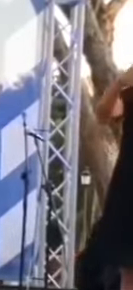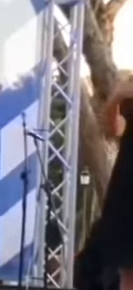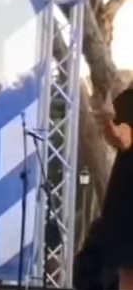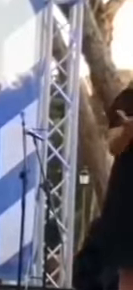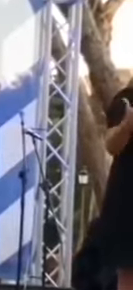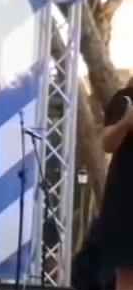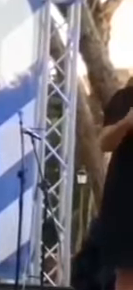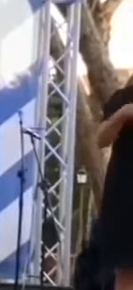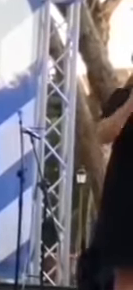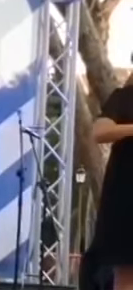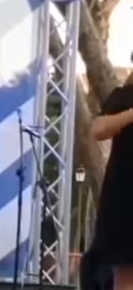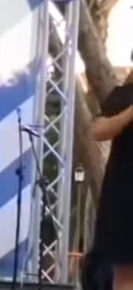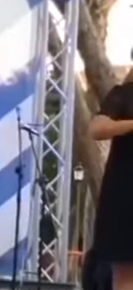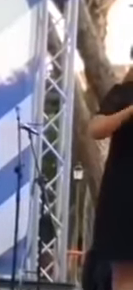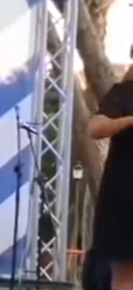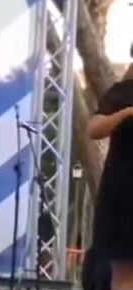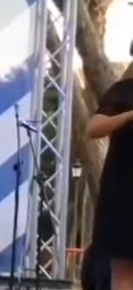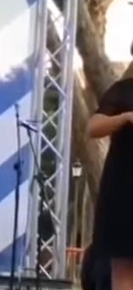dico io, di marchette,